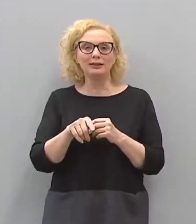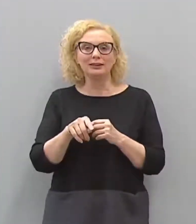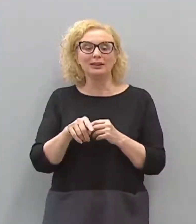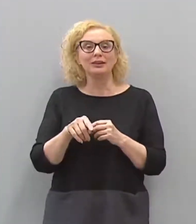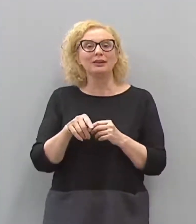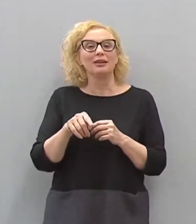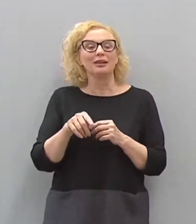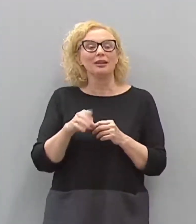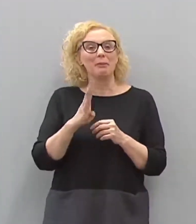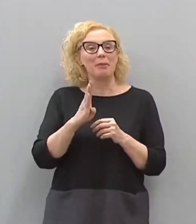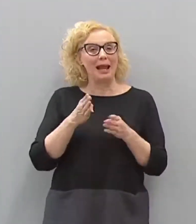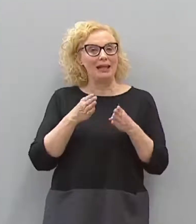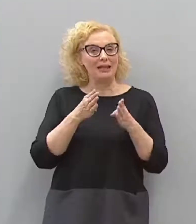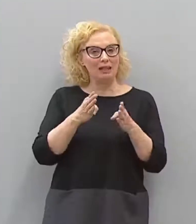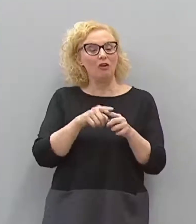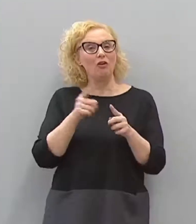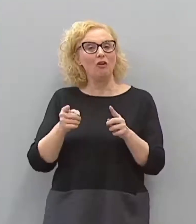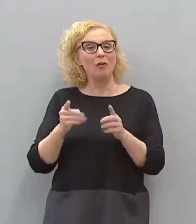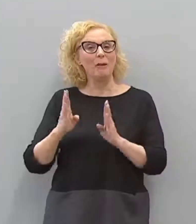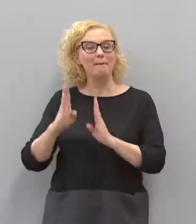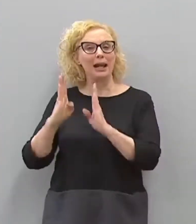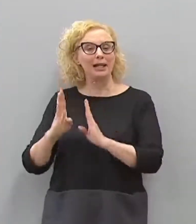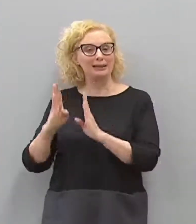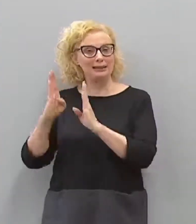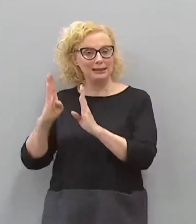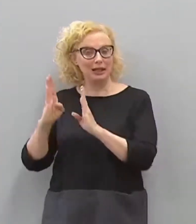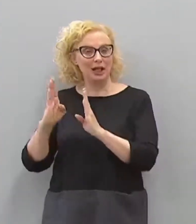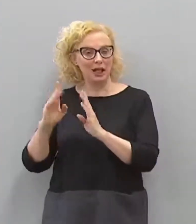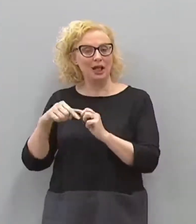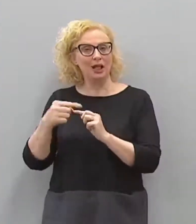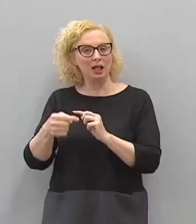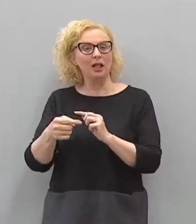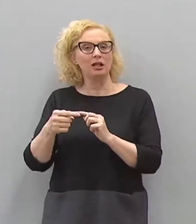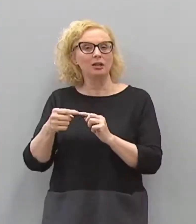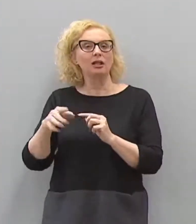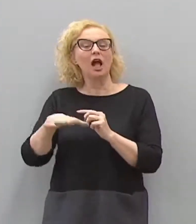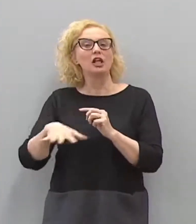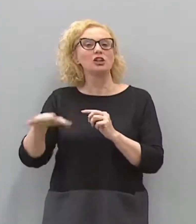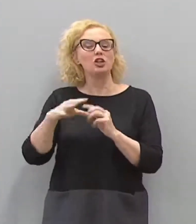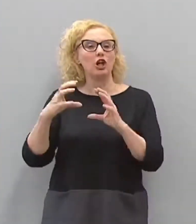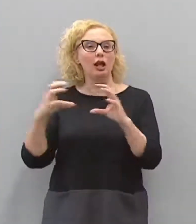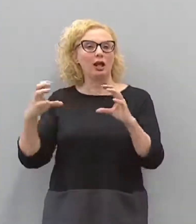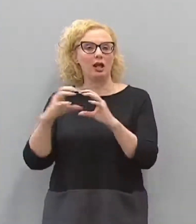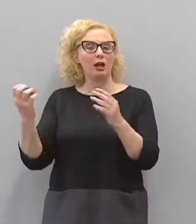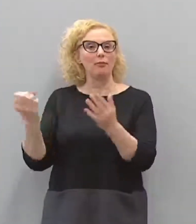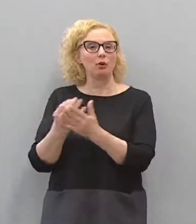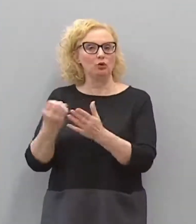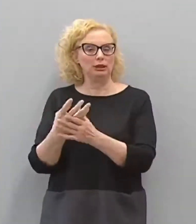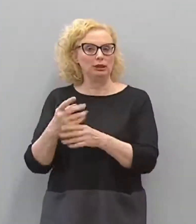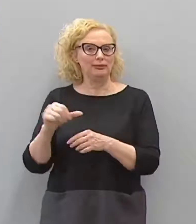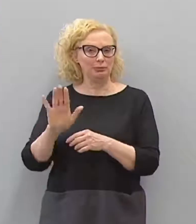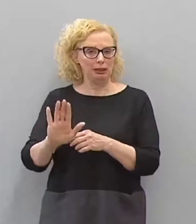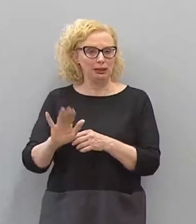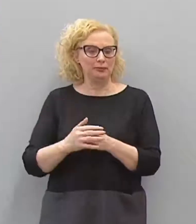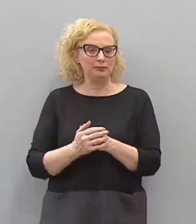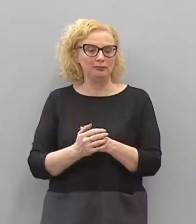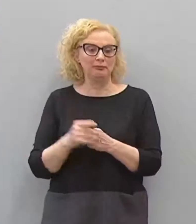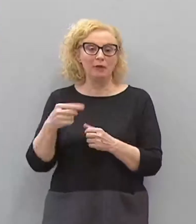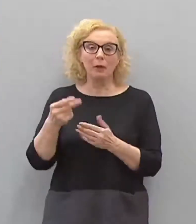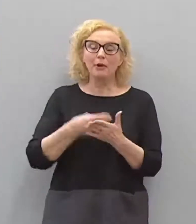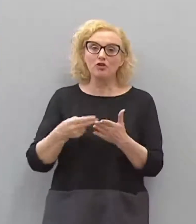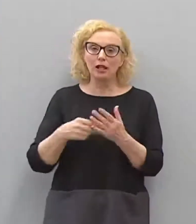brennero a via delle palazzine e alla zona produttiva di spinning in questo caso il progetto anche qui a